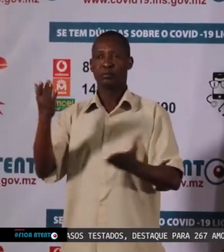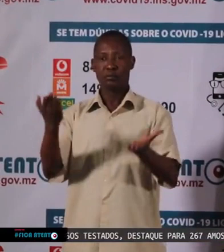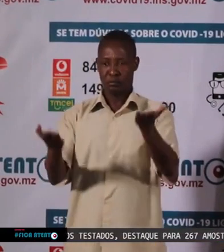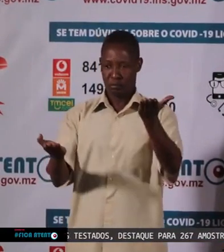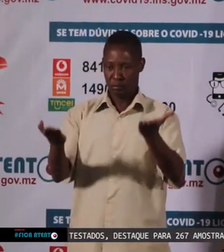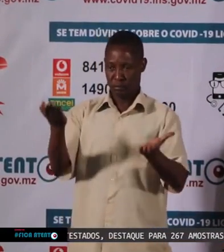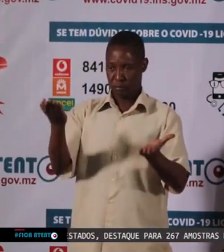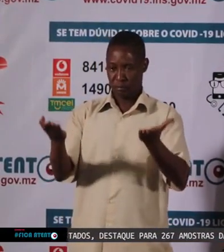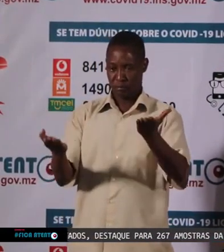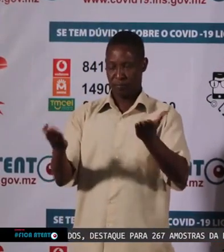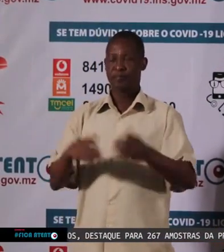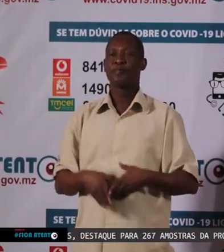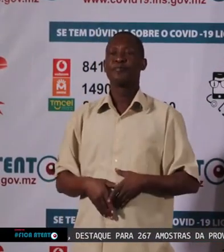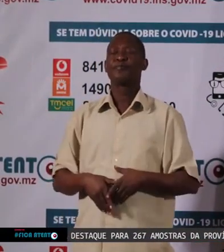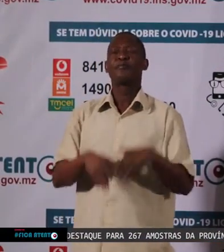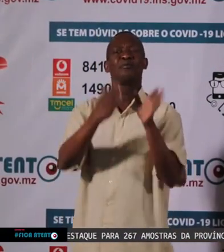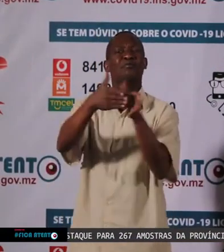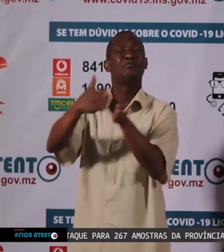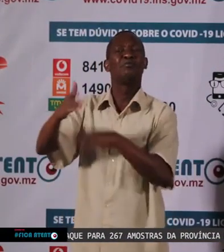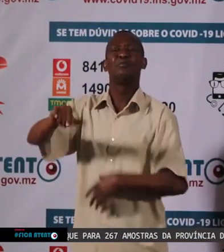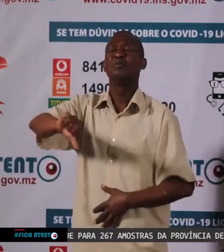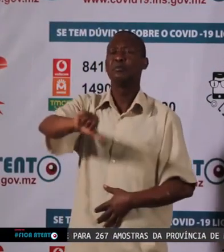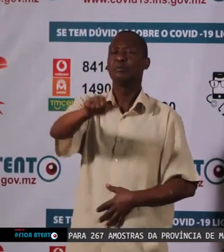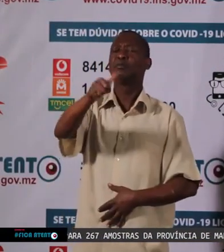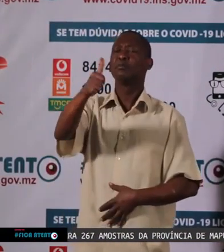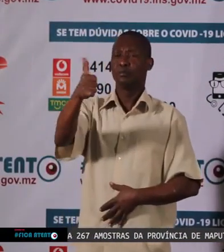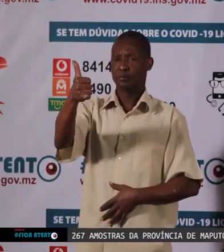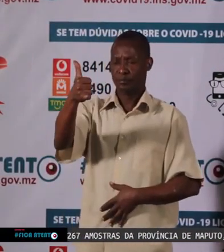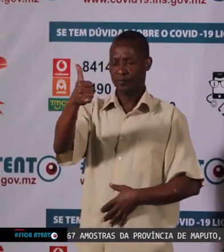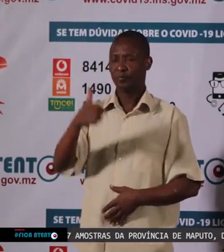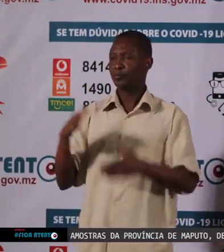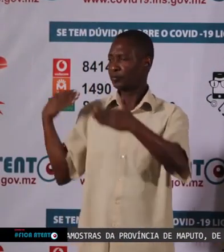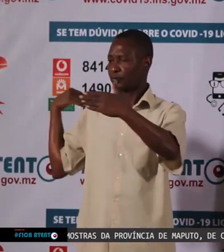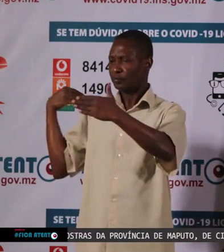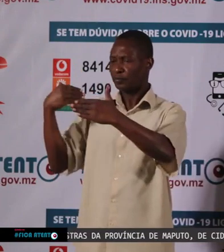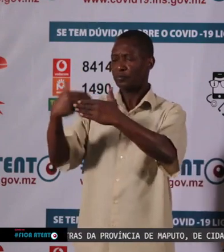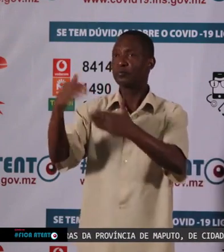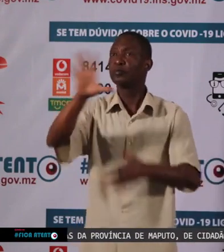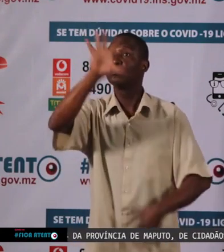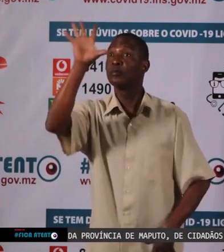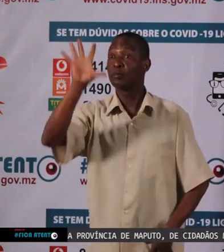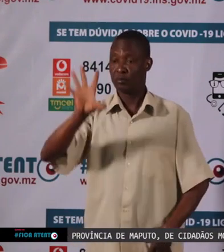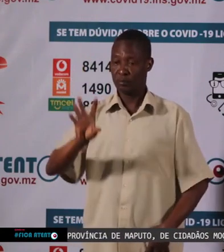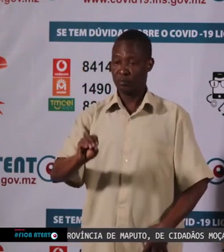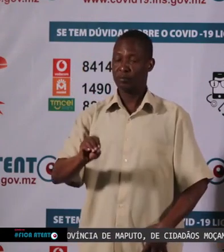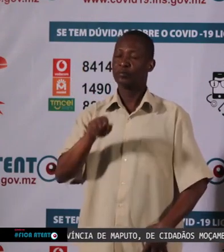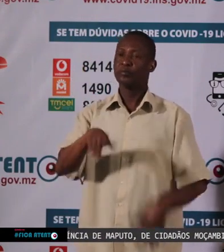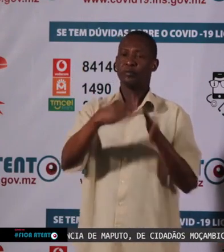Em termos de recuperados, existem atualmente no continente africano